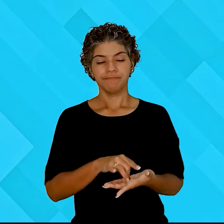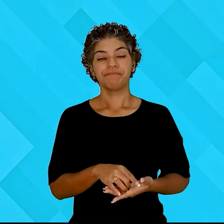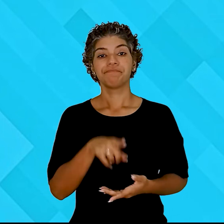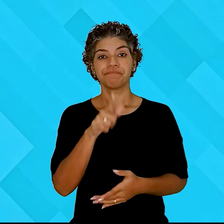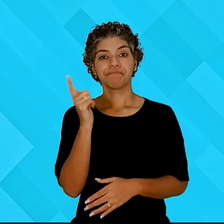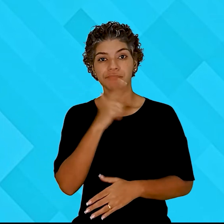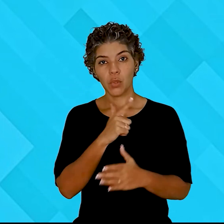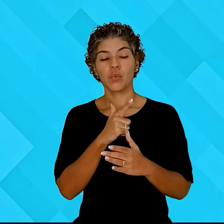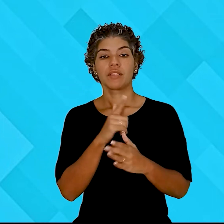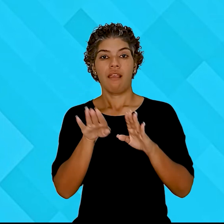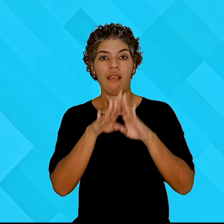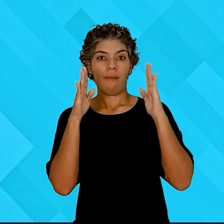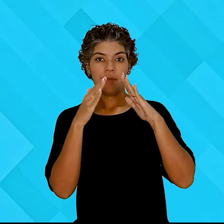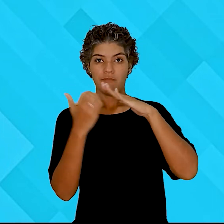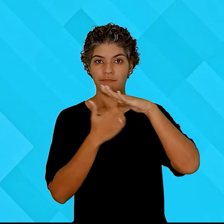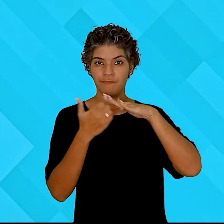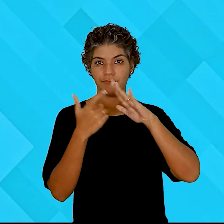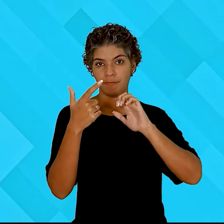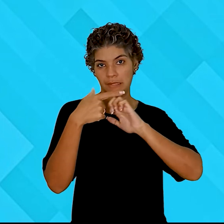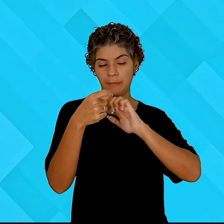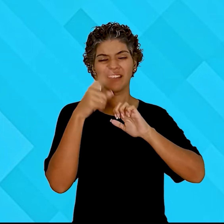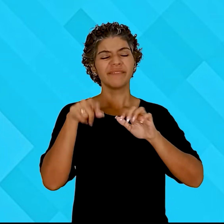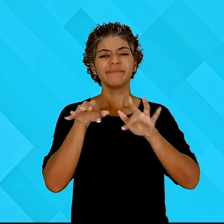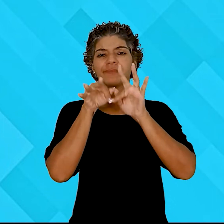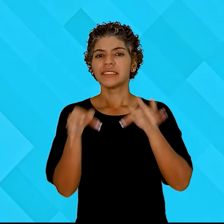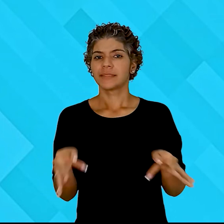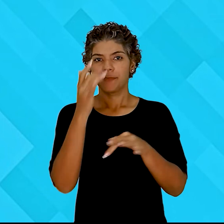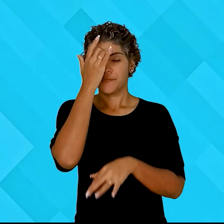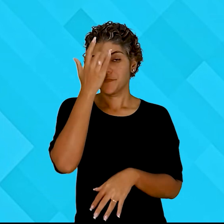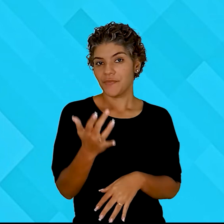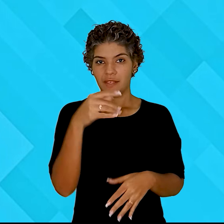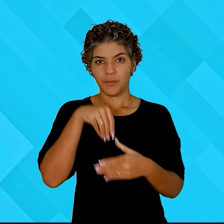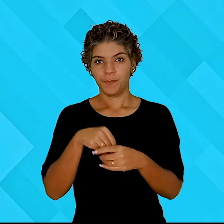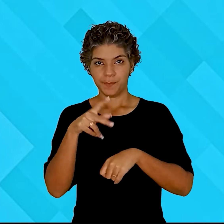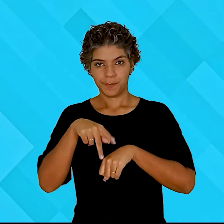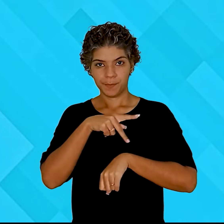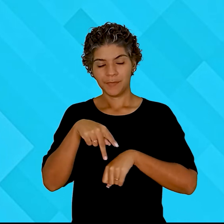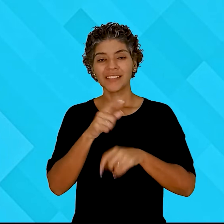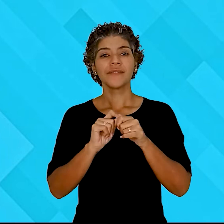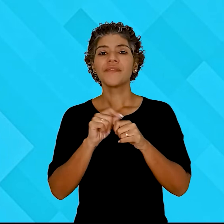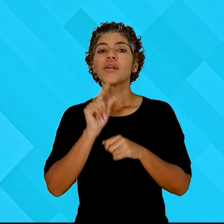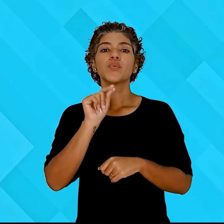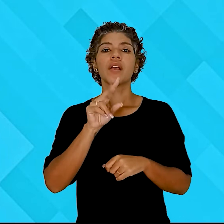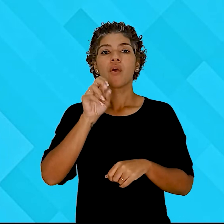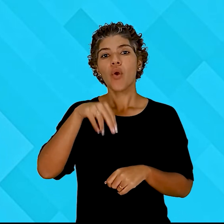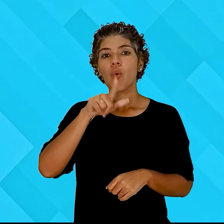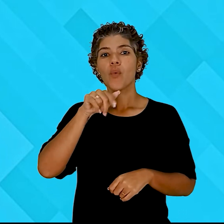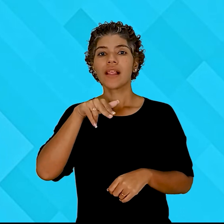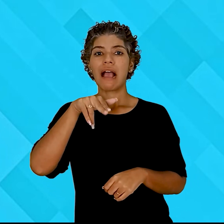abrir um microempreendedor individual no país, é um processo simples, facilitado, você faz isso tudo online. Você preenche